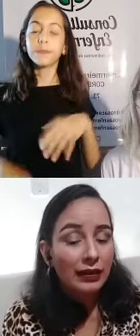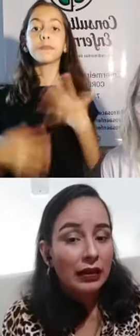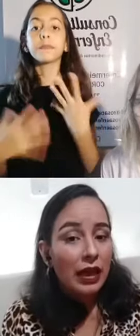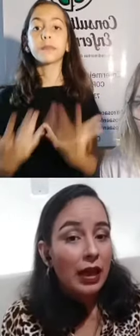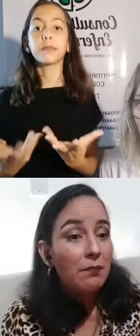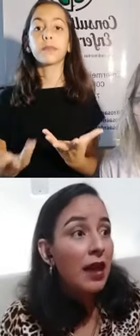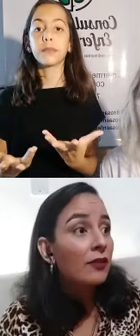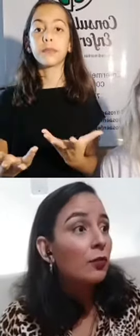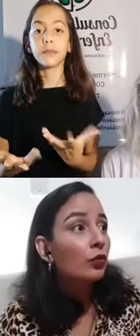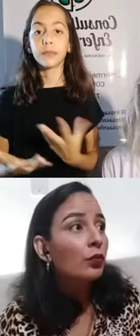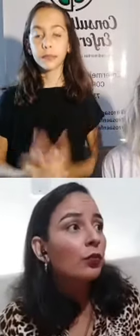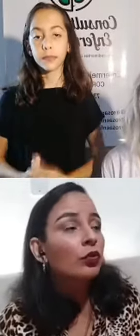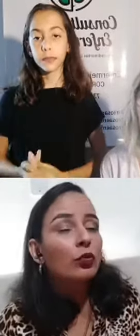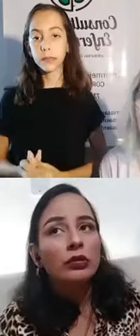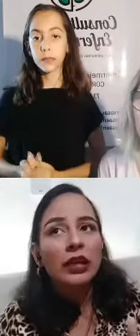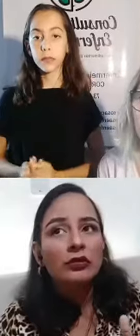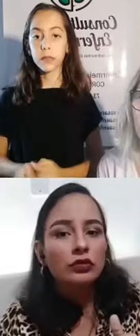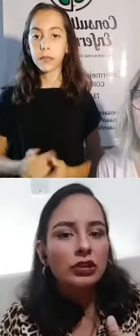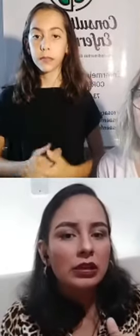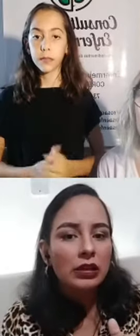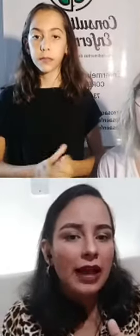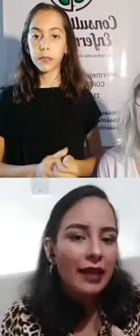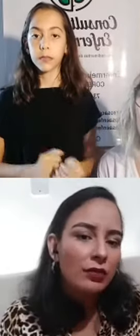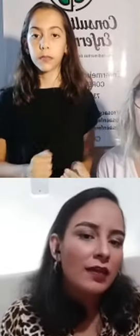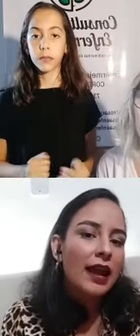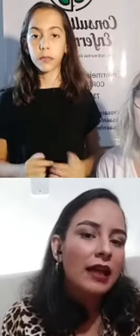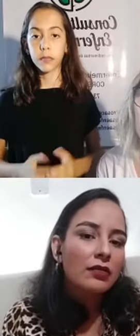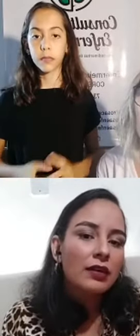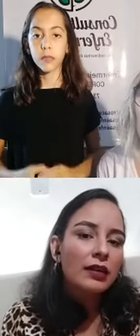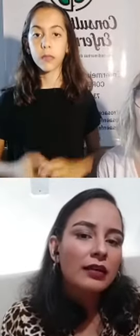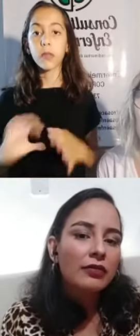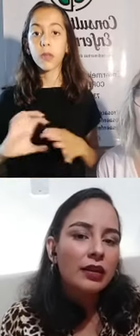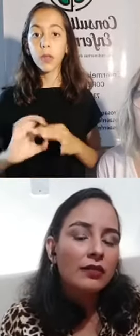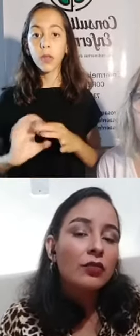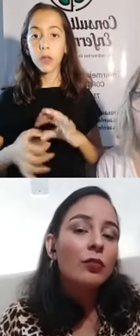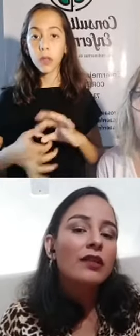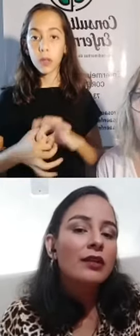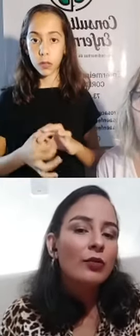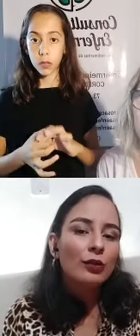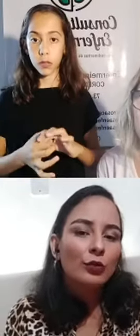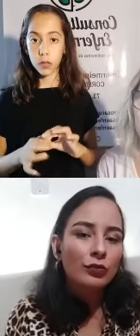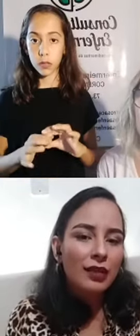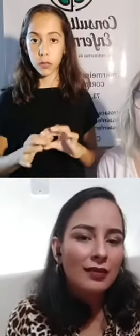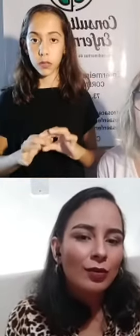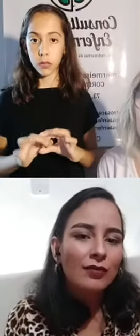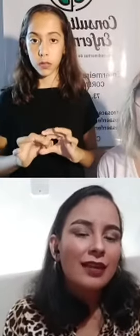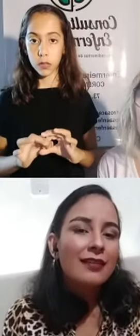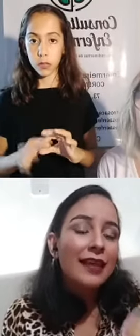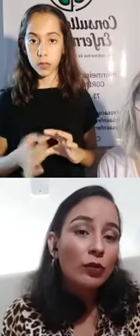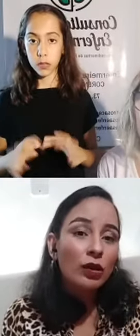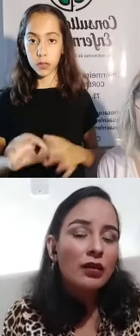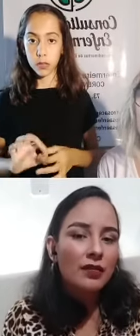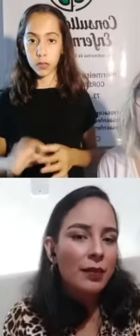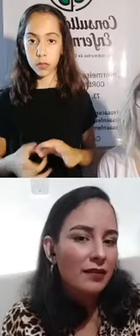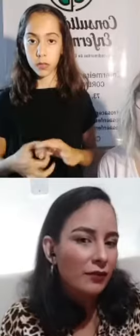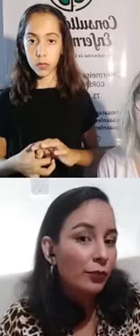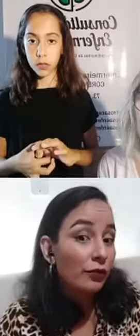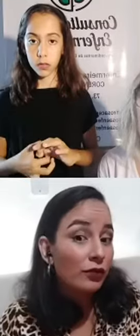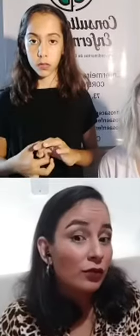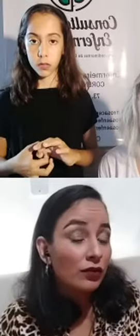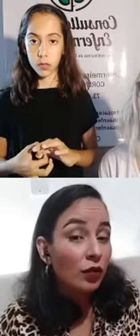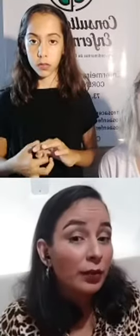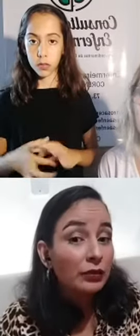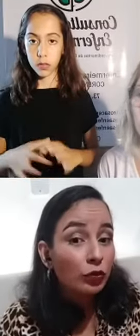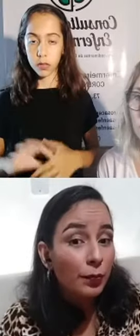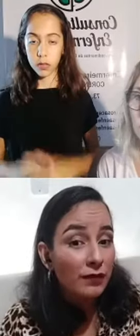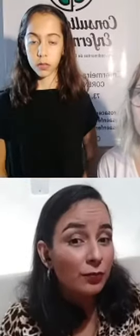né? Mesmo num contexto de casos zerados em Canavieiras, como seria o retorno das aulas? Segurança para esses